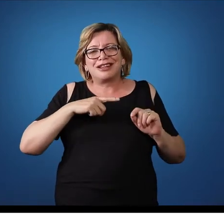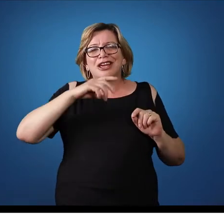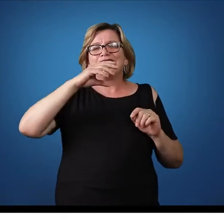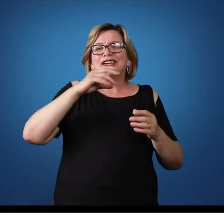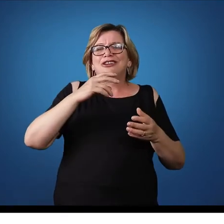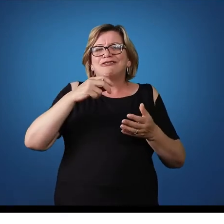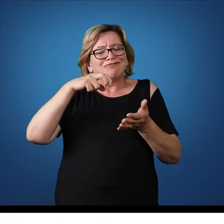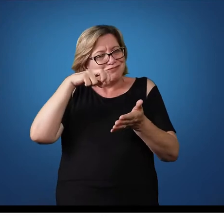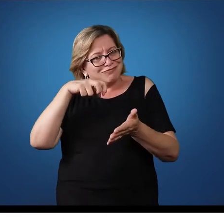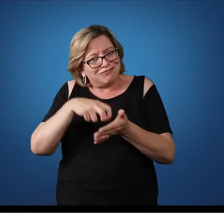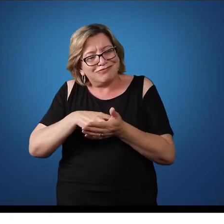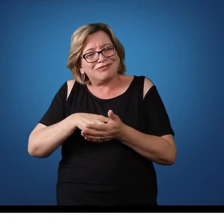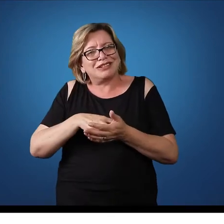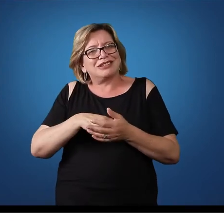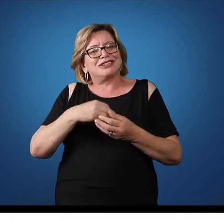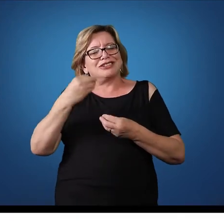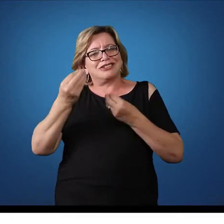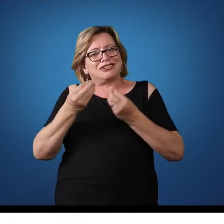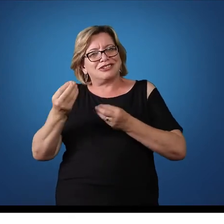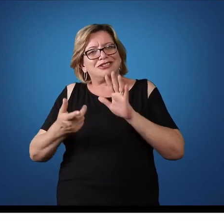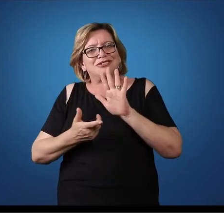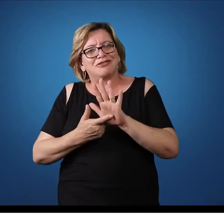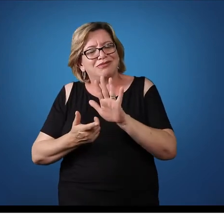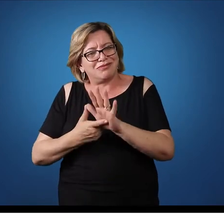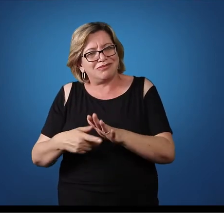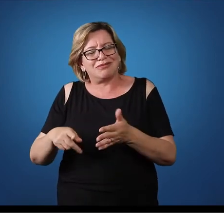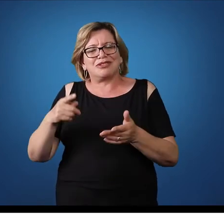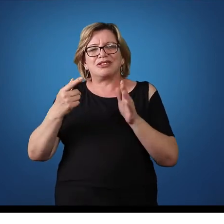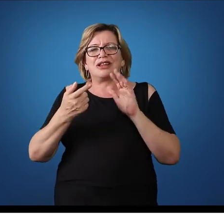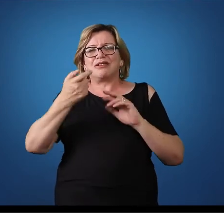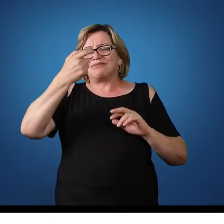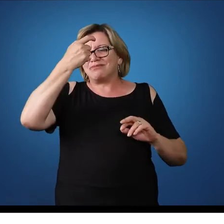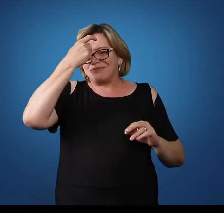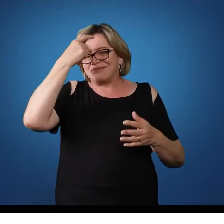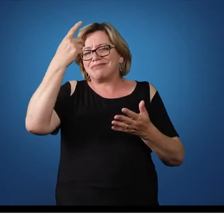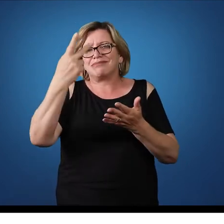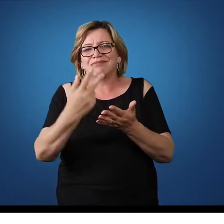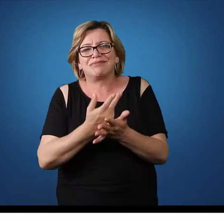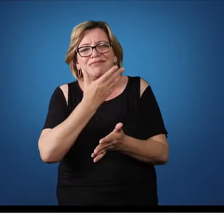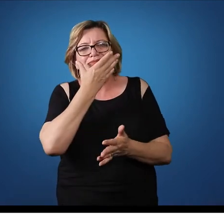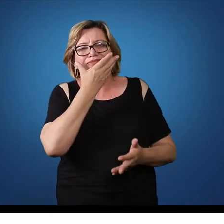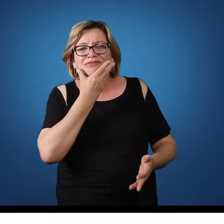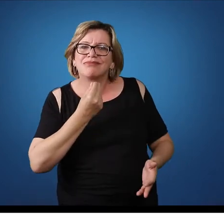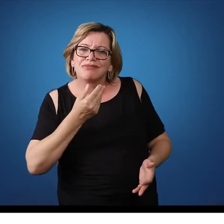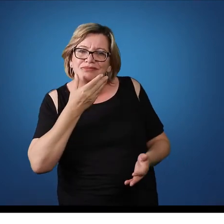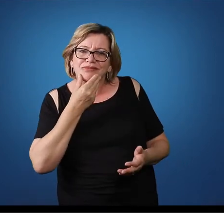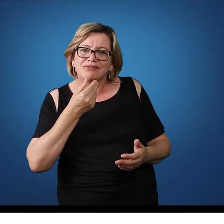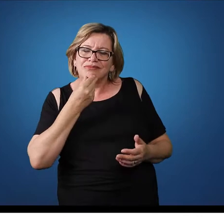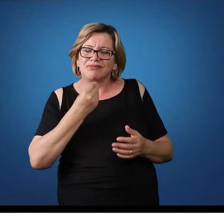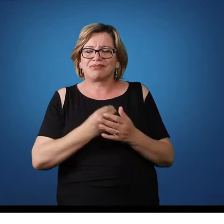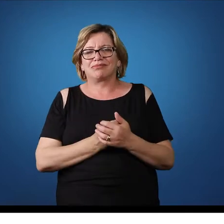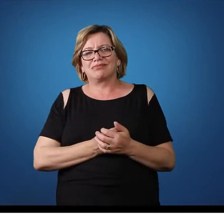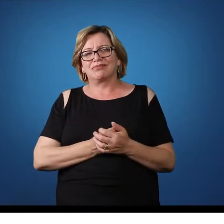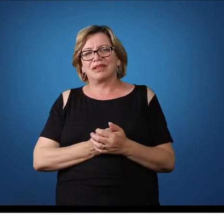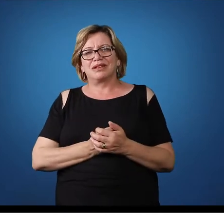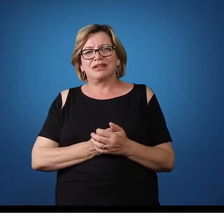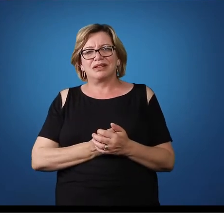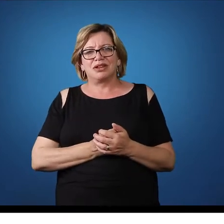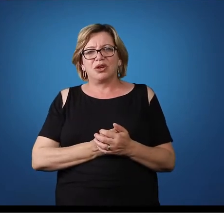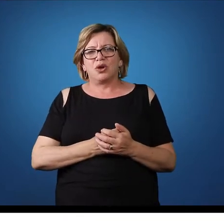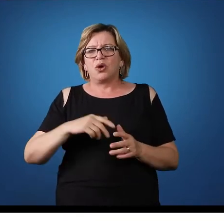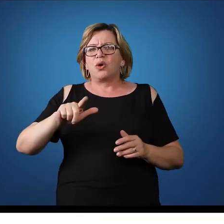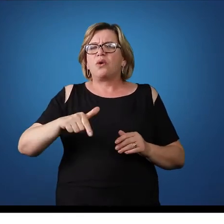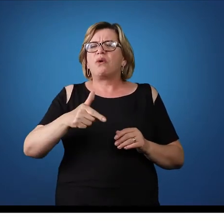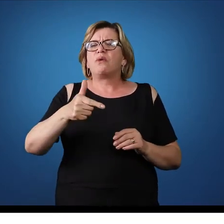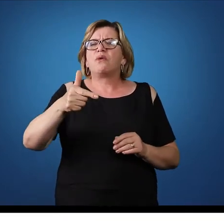final das contas, da pedofilia e do personagem Humbert Humbert, que é o pedófilo da história. Alguns outros,